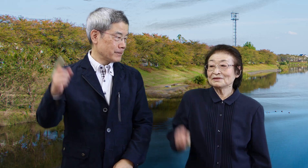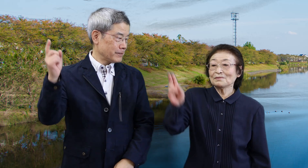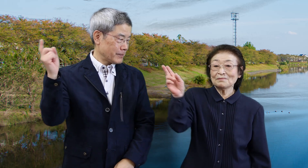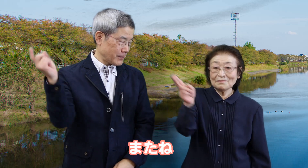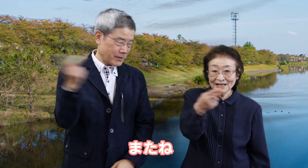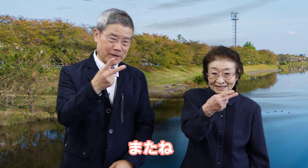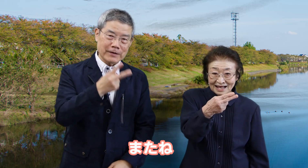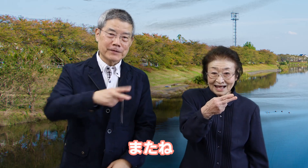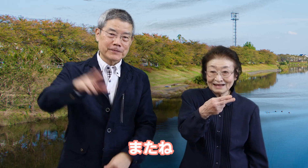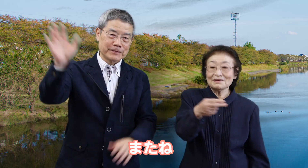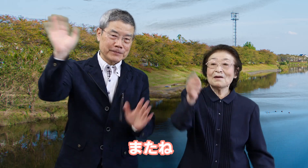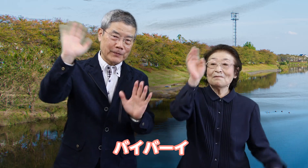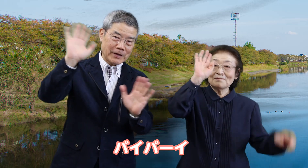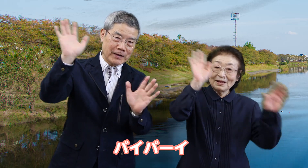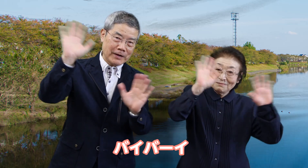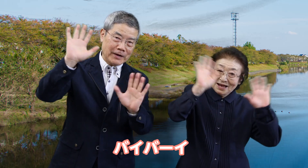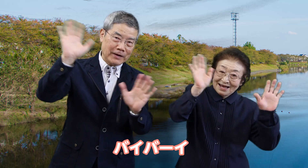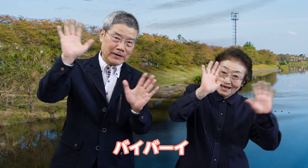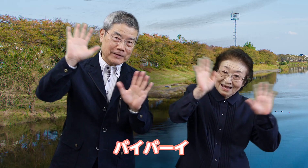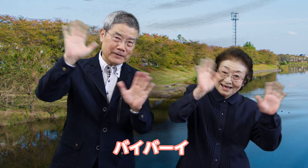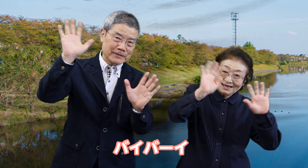またね。 バイバイ。